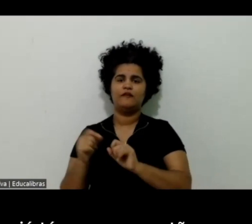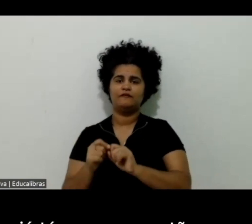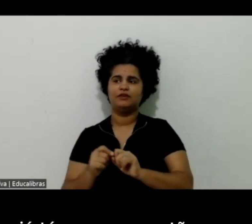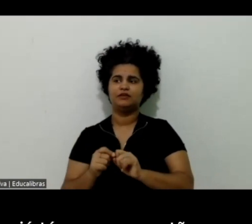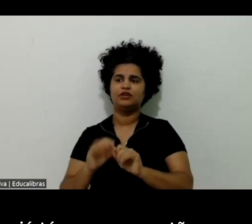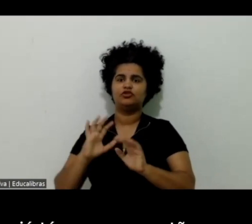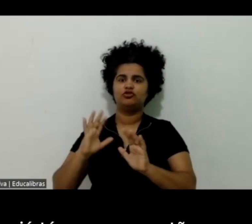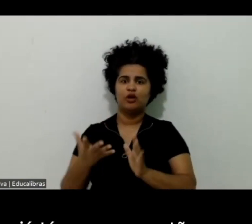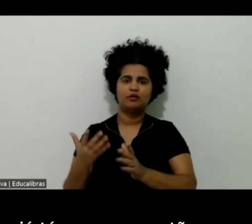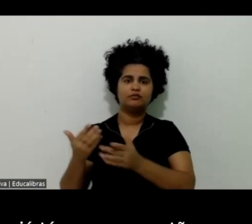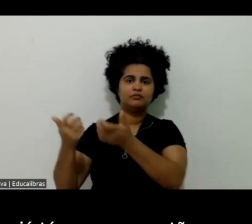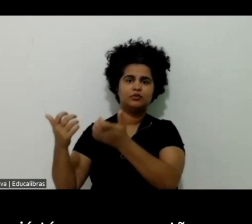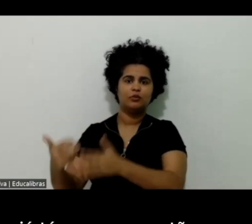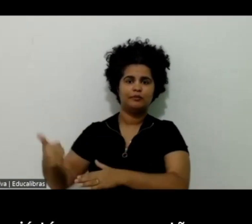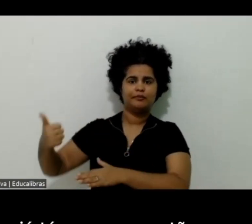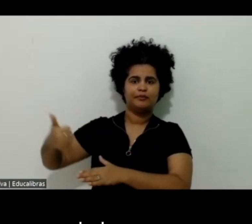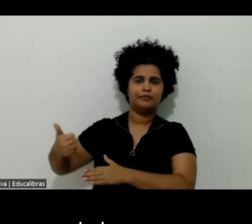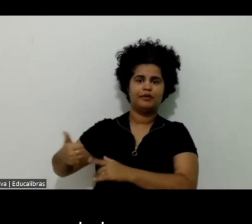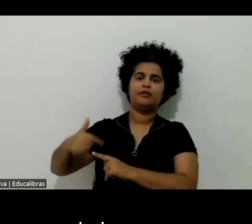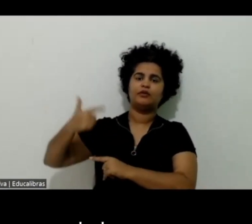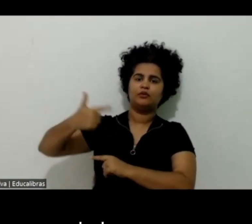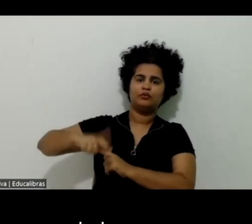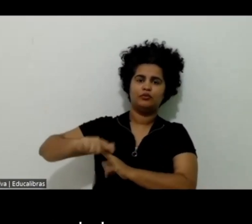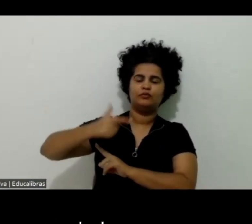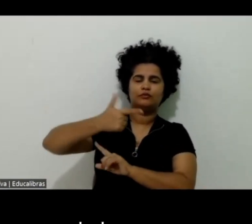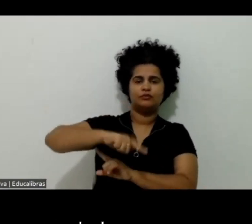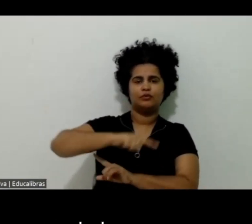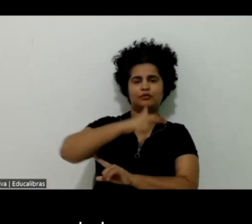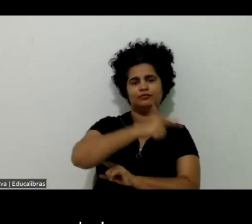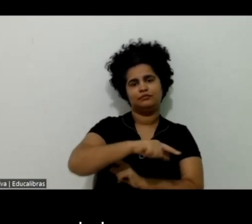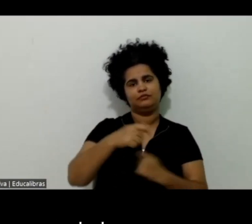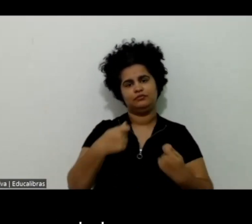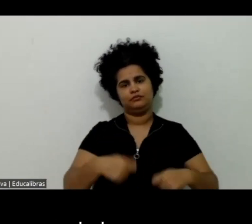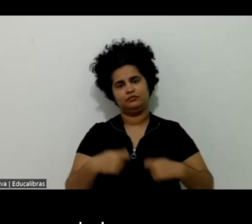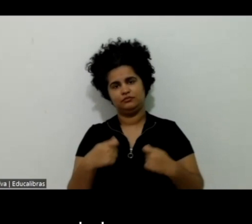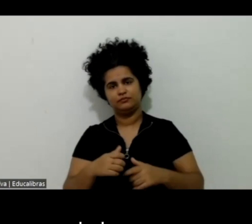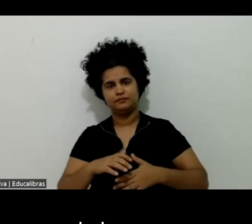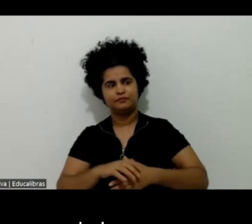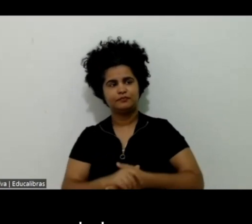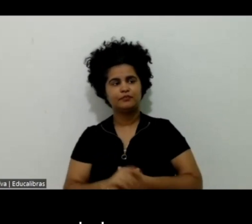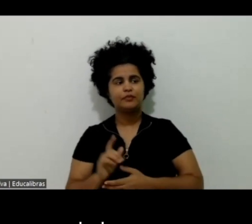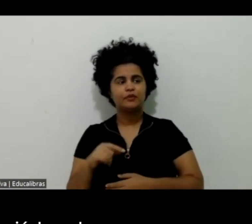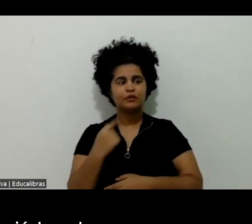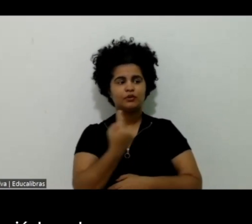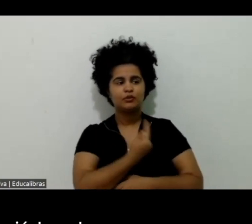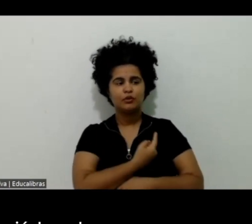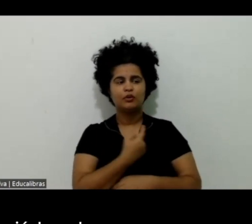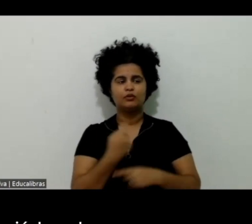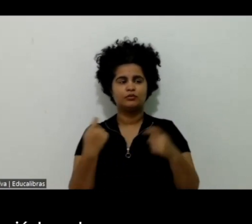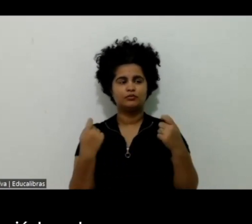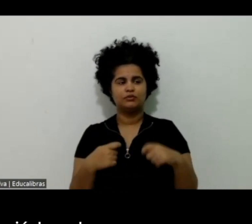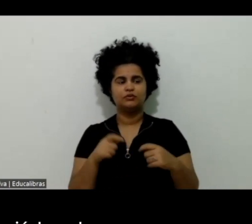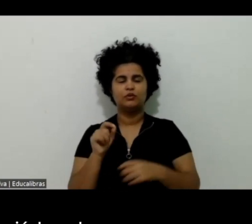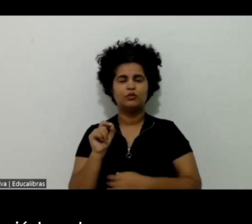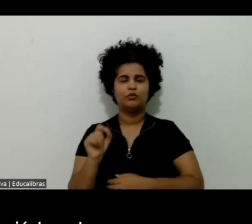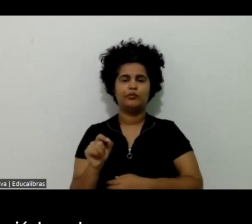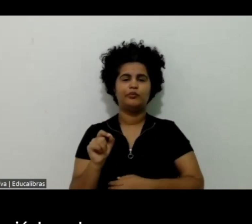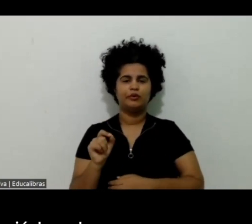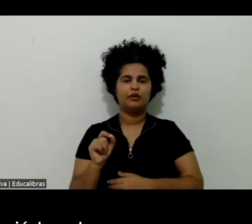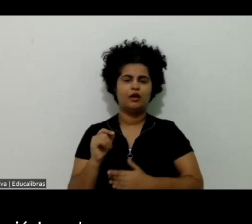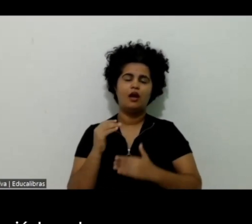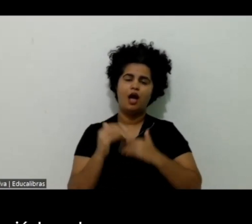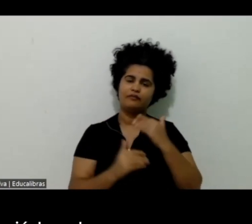está expresso. Então, né, assim, a gente precisa, na verdade, né, assim, avançar